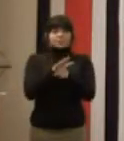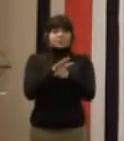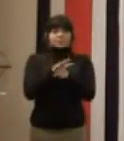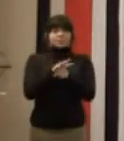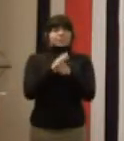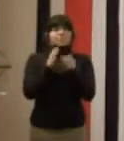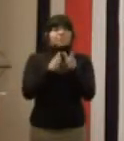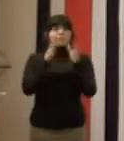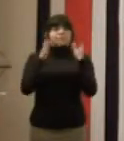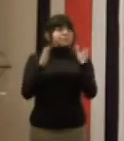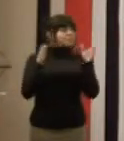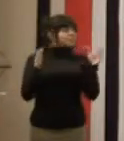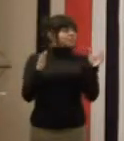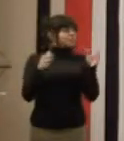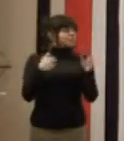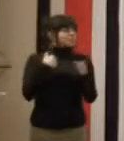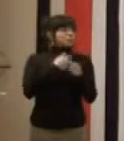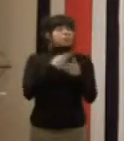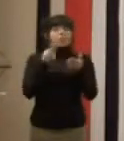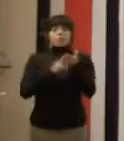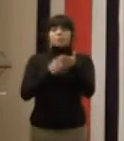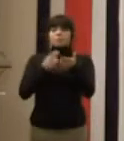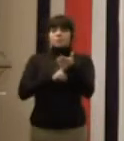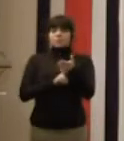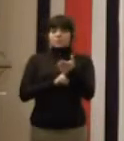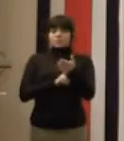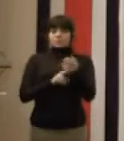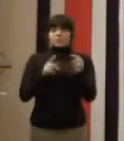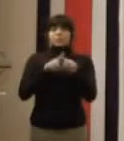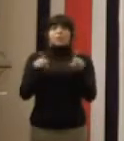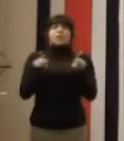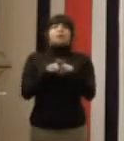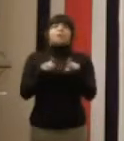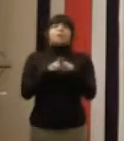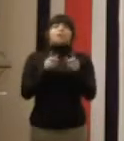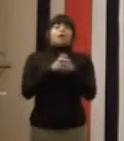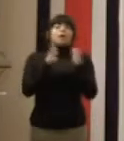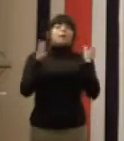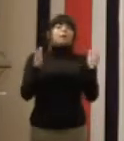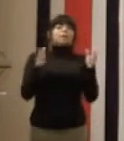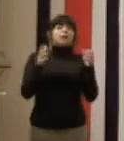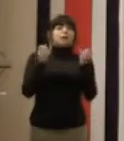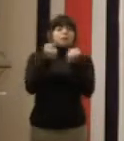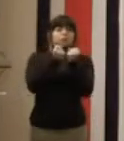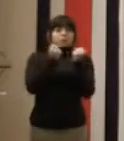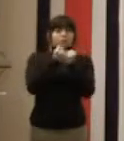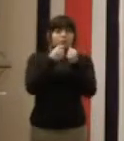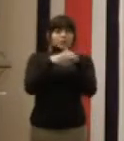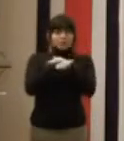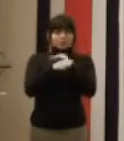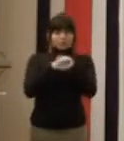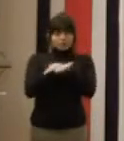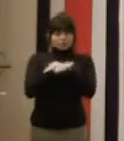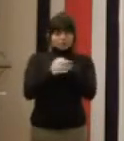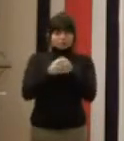de aumentar nuestra matrícula, pero también de aumentar nuestros cupos de ingreso.